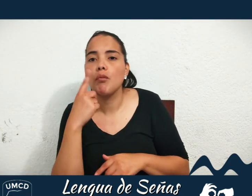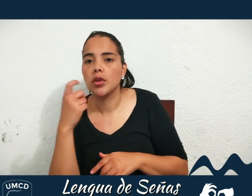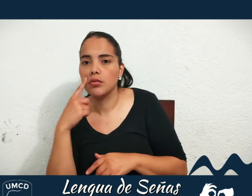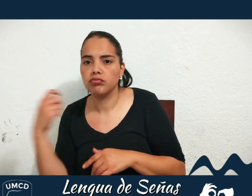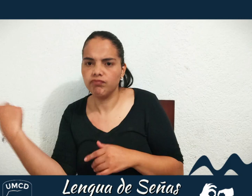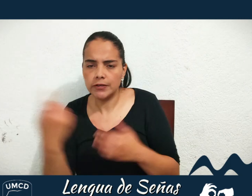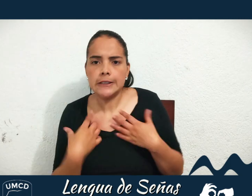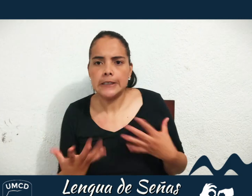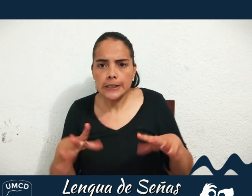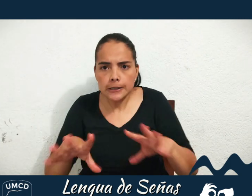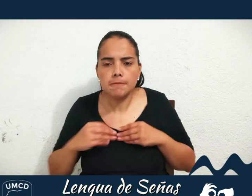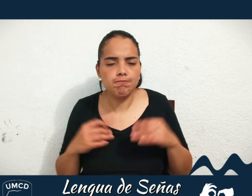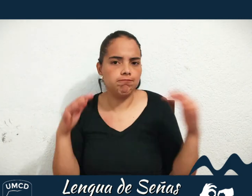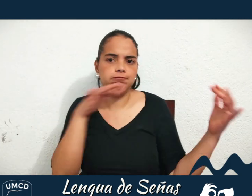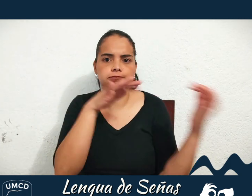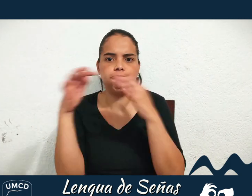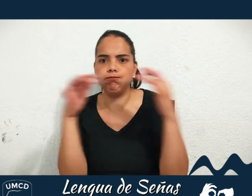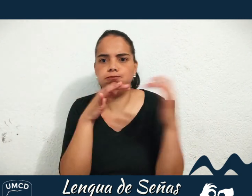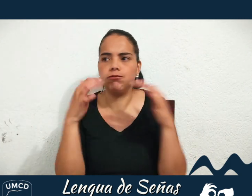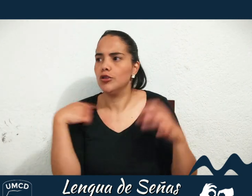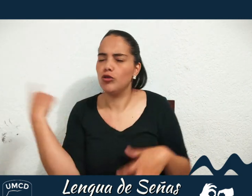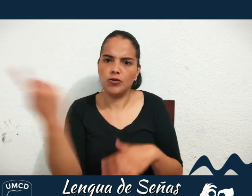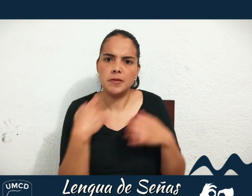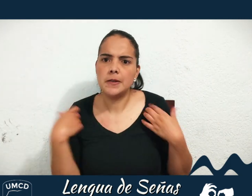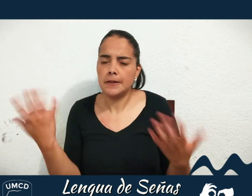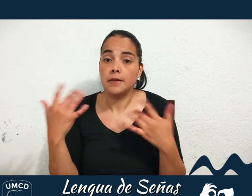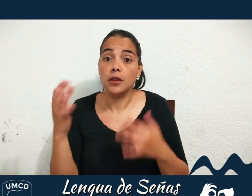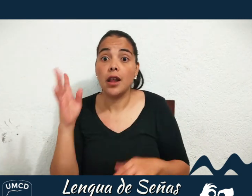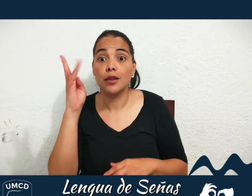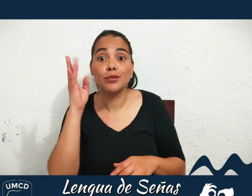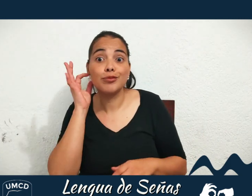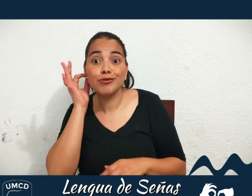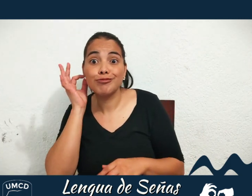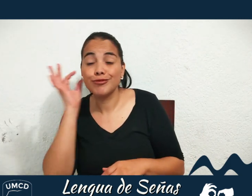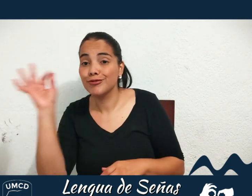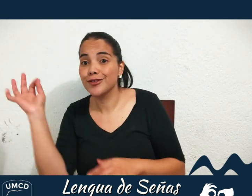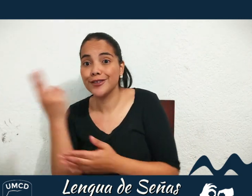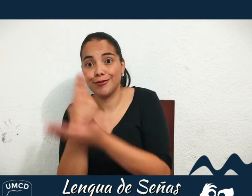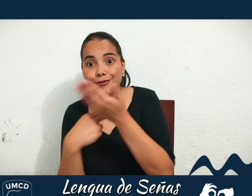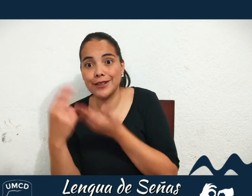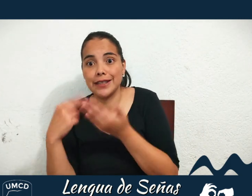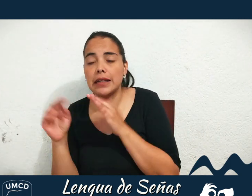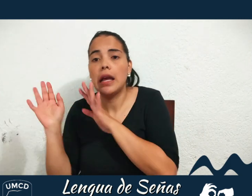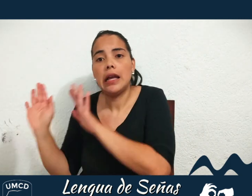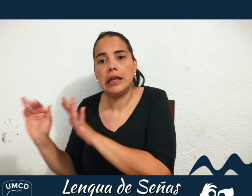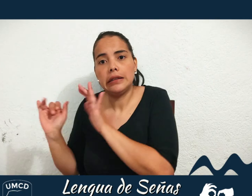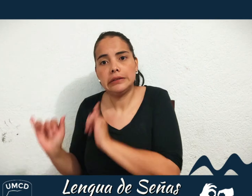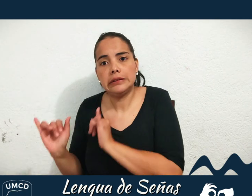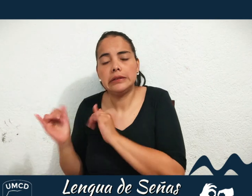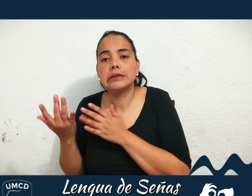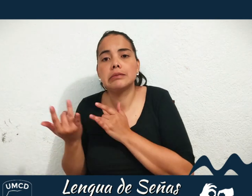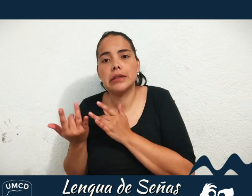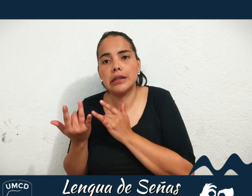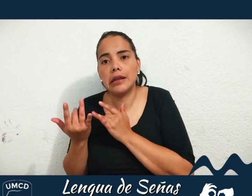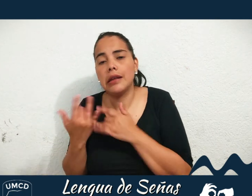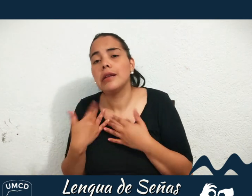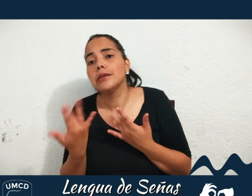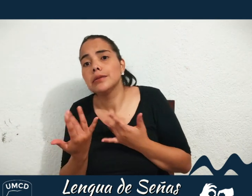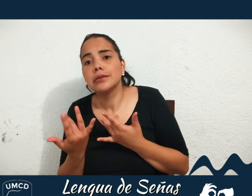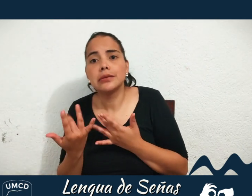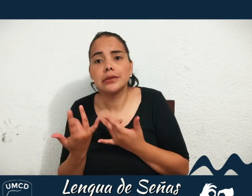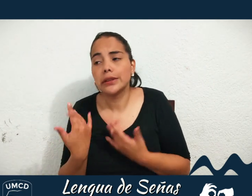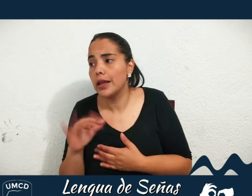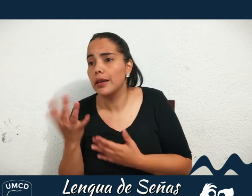estaban designados para la guerra, eran quienes iban a pasar, mientras que sus mujeres y sus hijos se iban a quedar ya en la tierra que